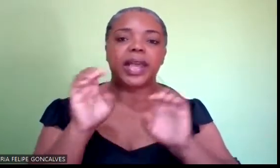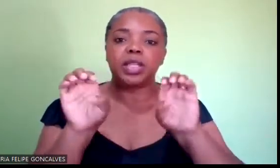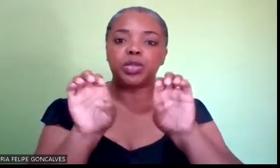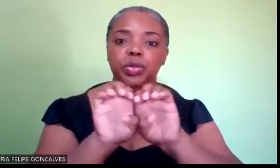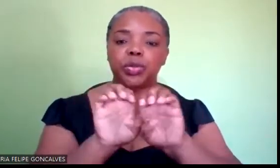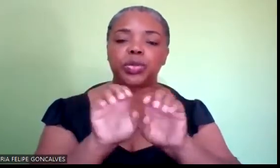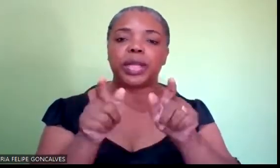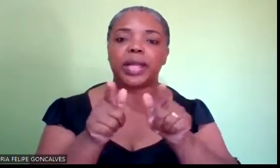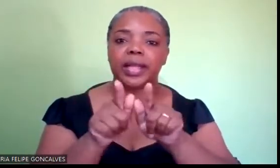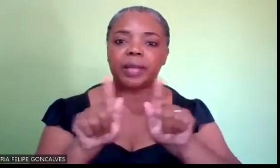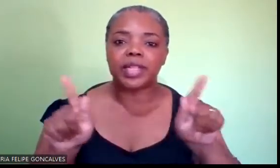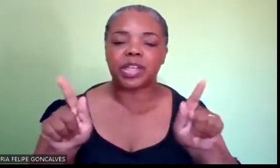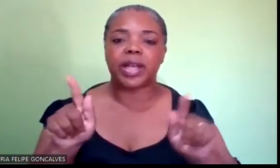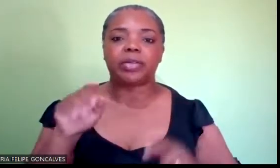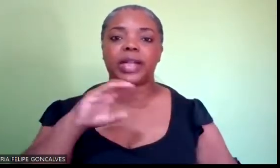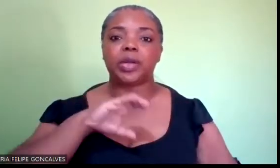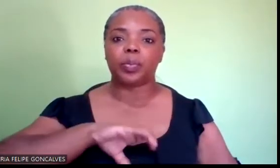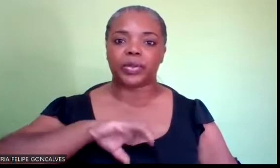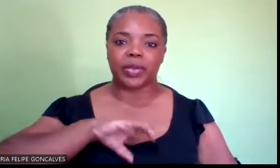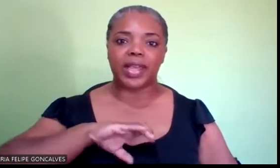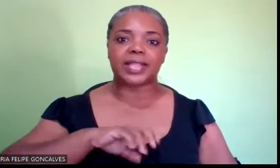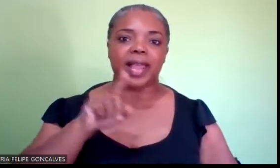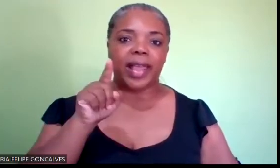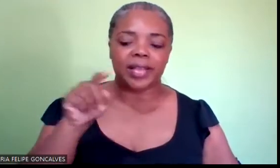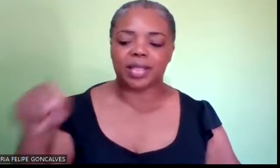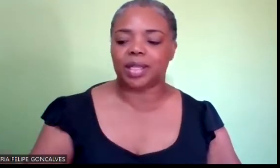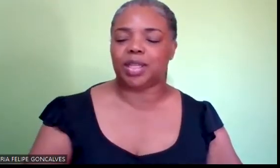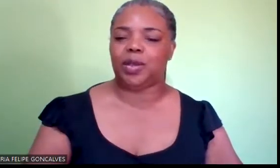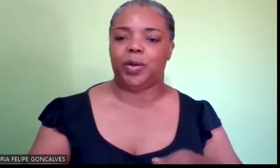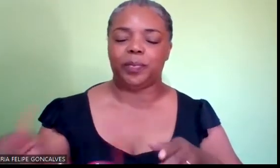a estrutura gramatical da língua portuguesa é essa daqui, ó.